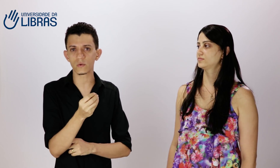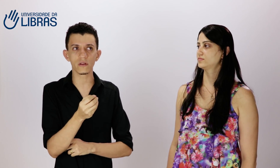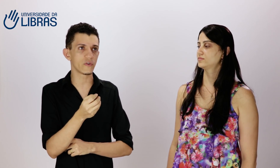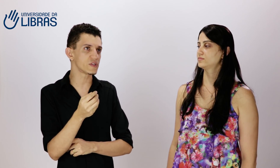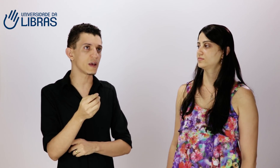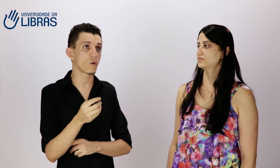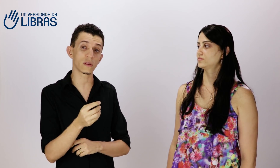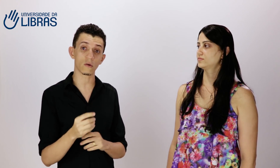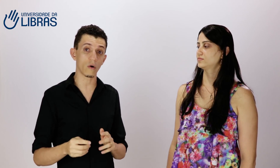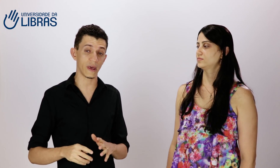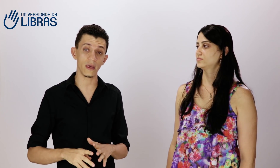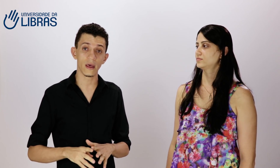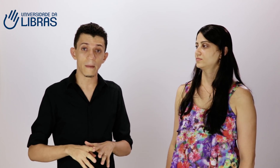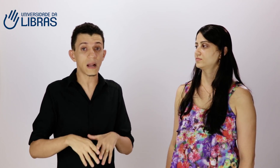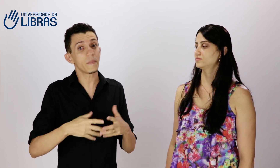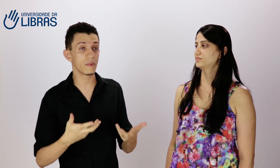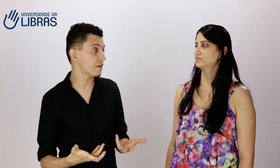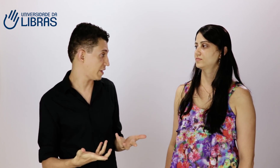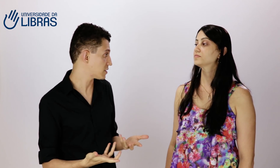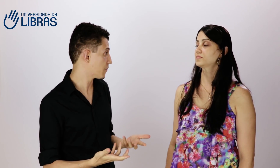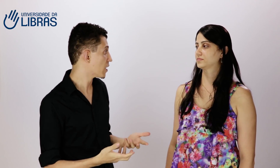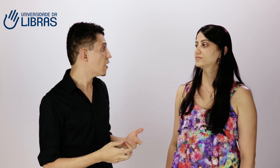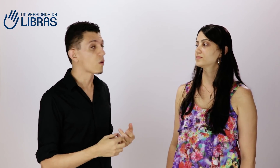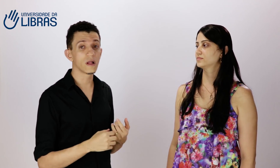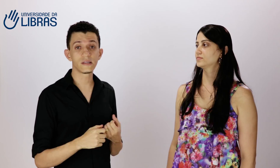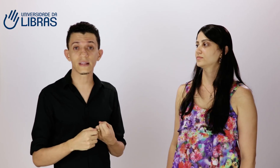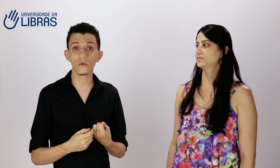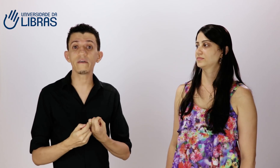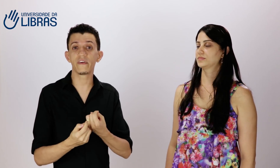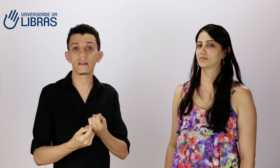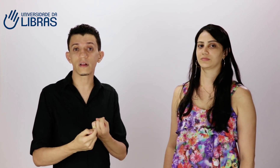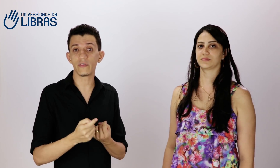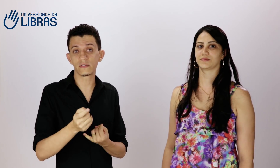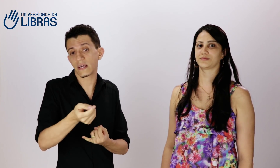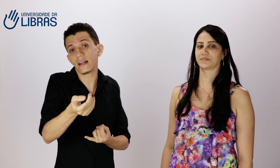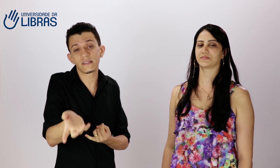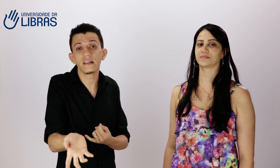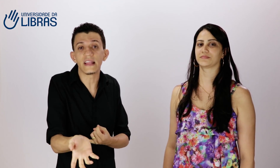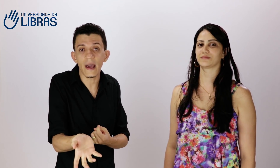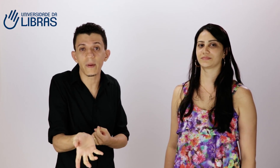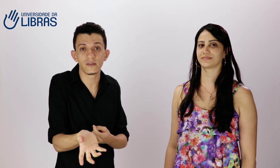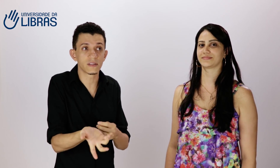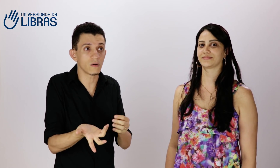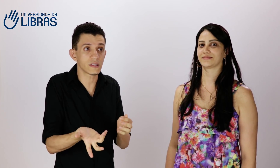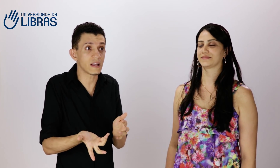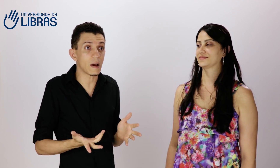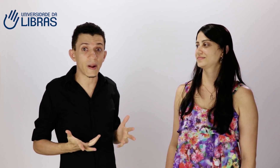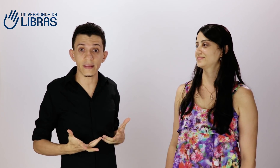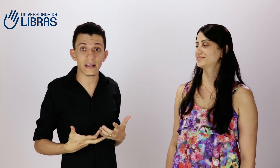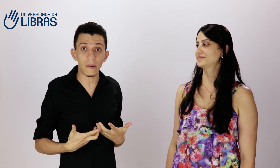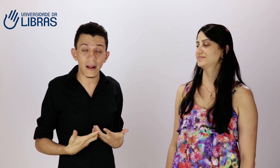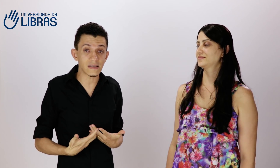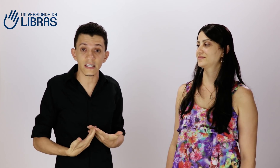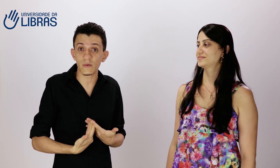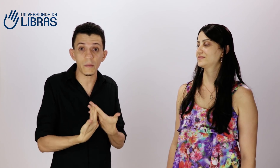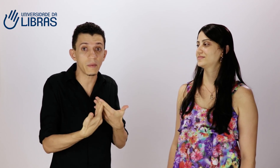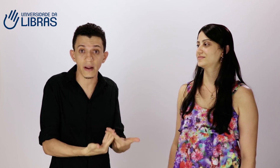quando você encontra com alguém pela primeira vez. Quando você está num evento, talvez você queira ser intérprete, então você está interpretando aquele palestrante pela primeira